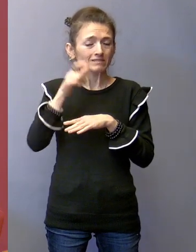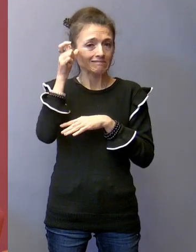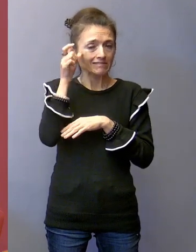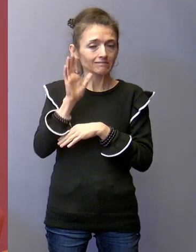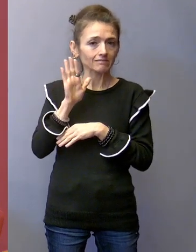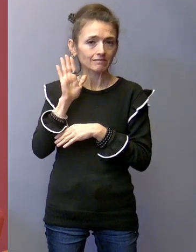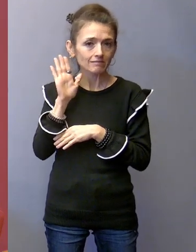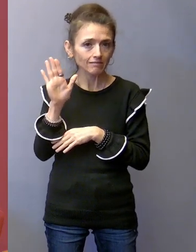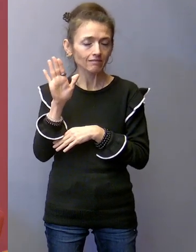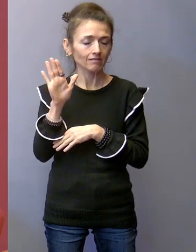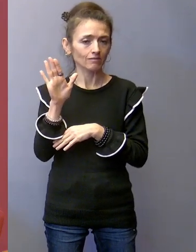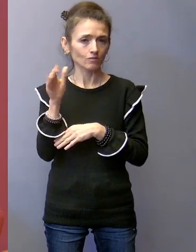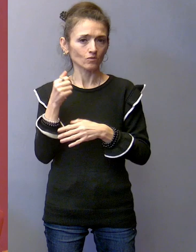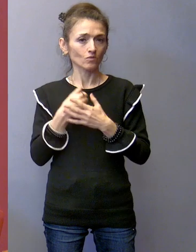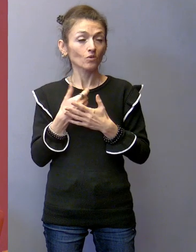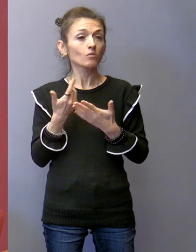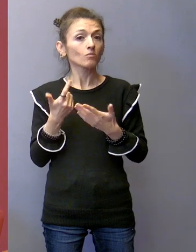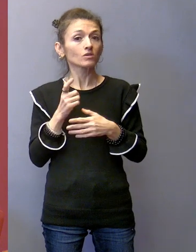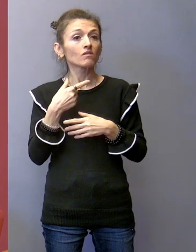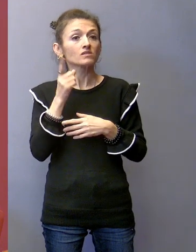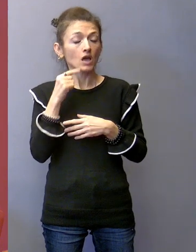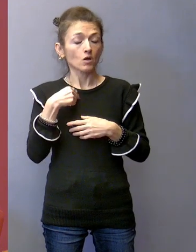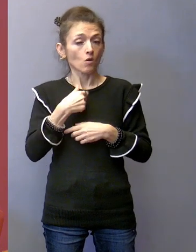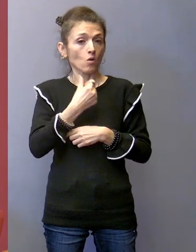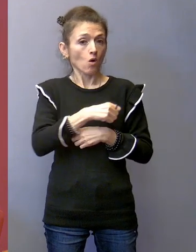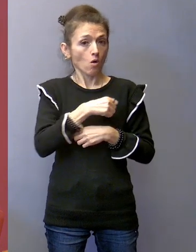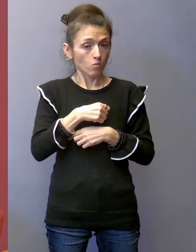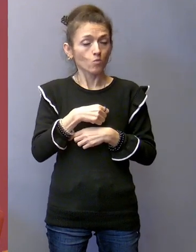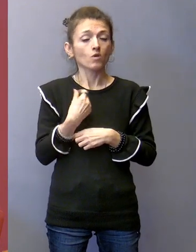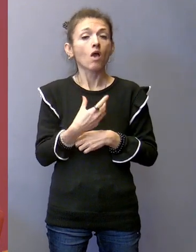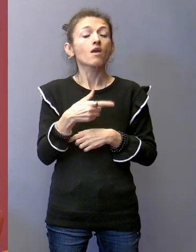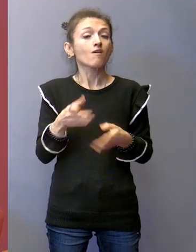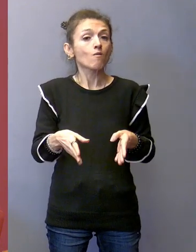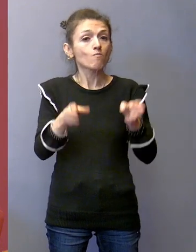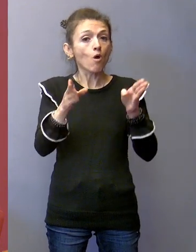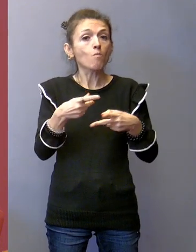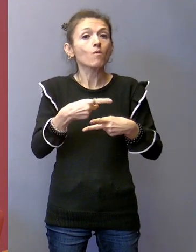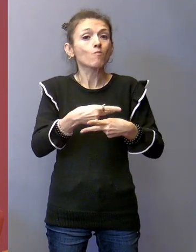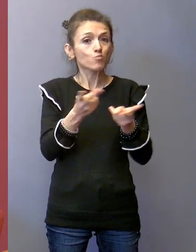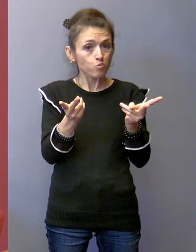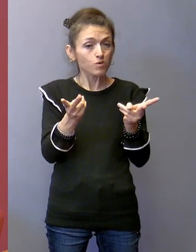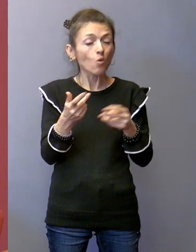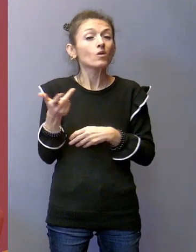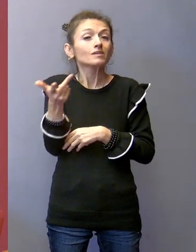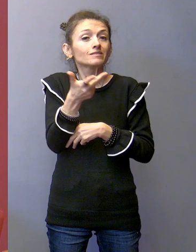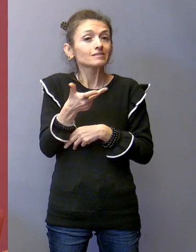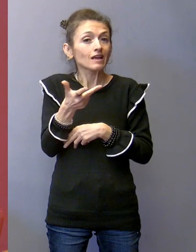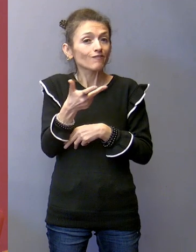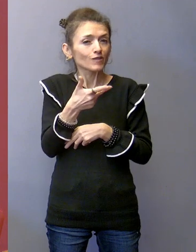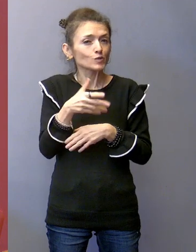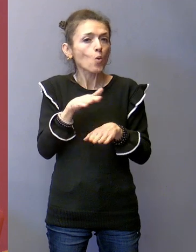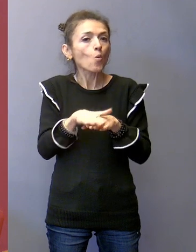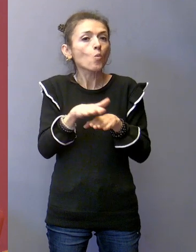danno erariale perché quando tu hai 21 pubblico comune hai venduto l'immobile che aveva un servizio una